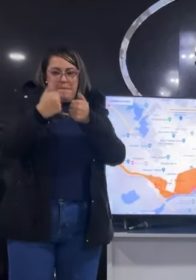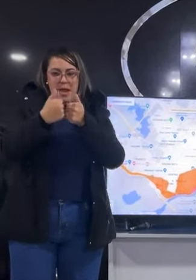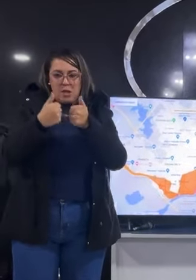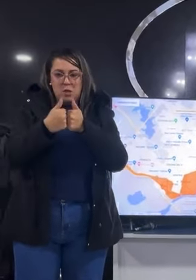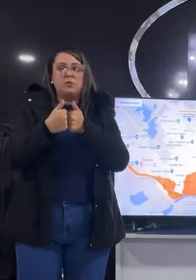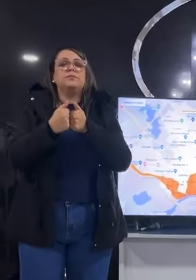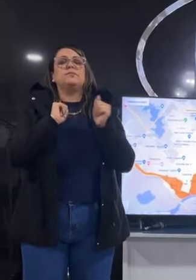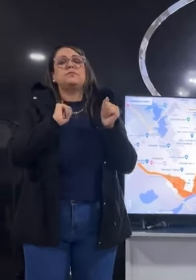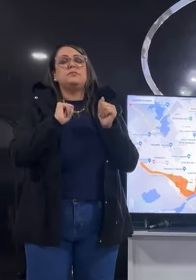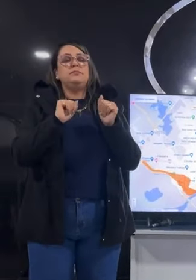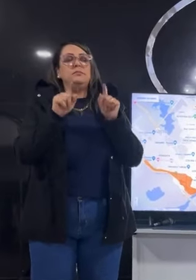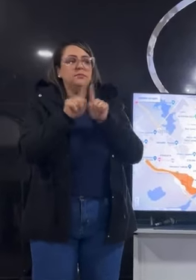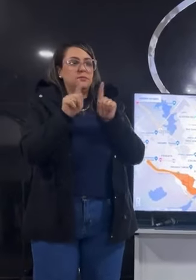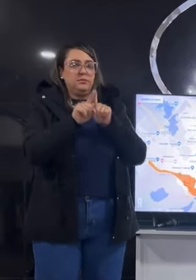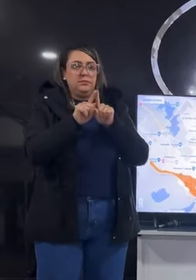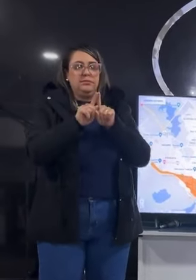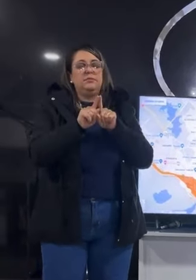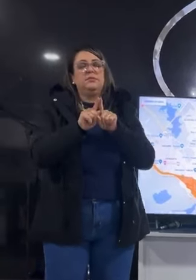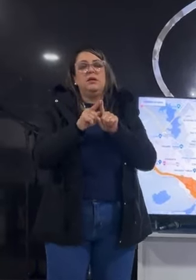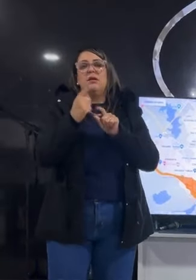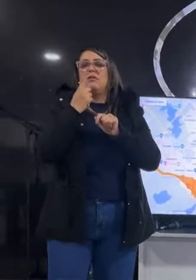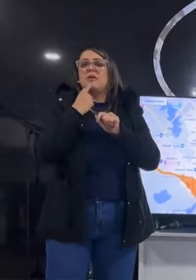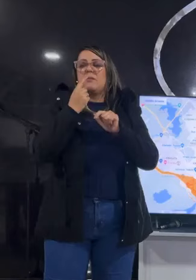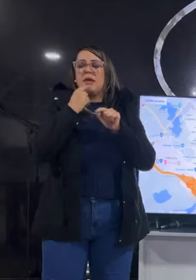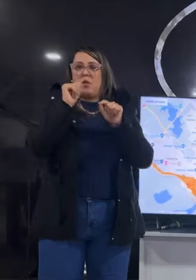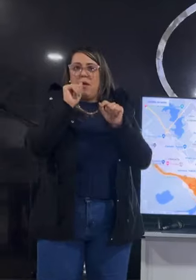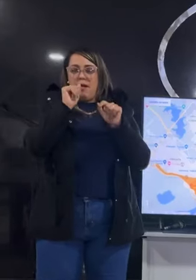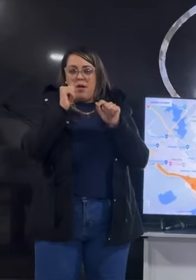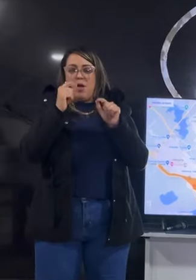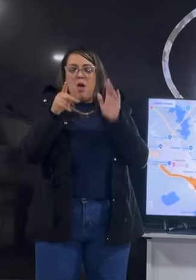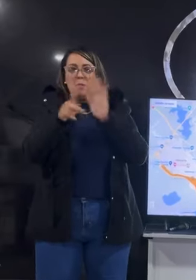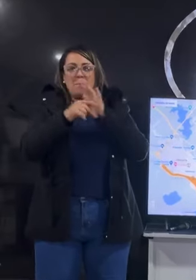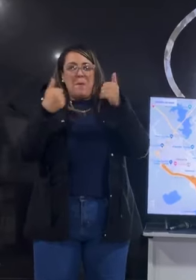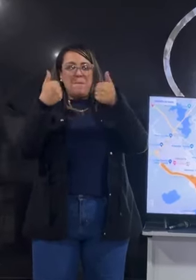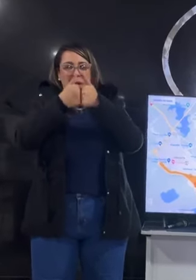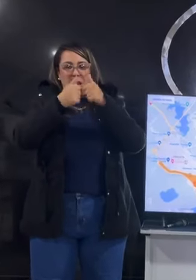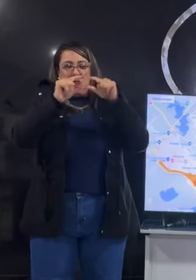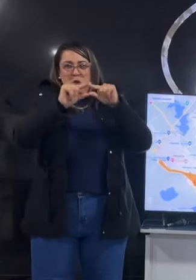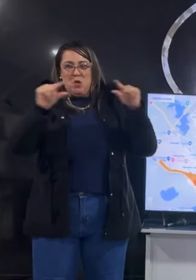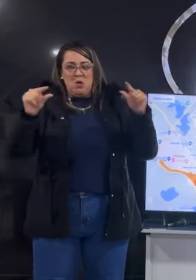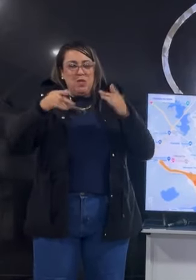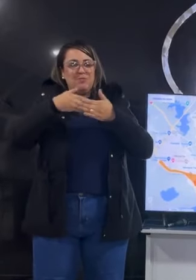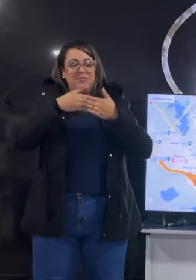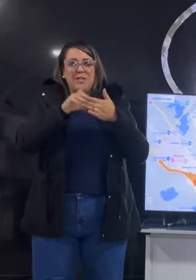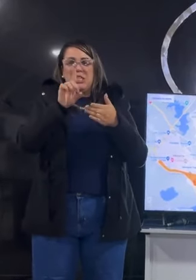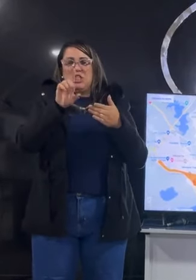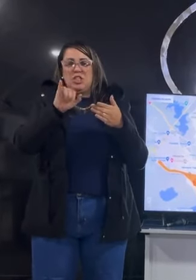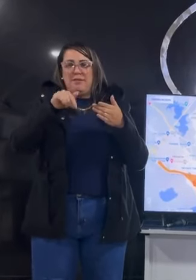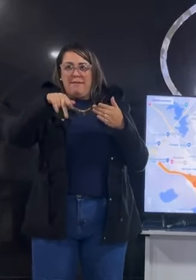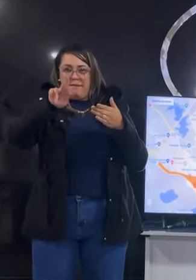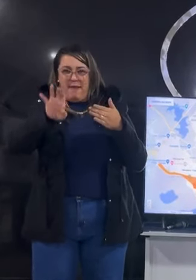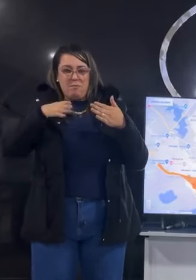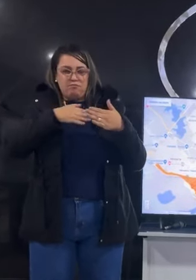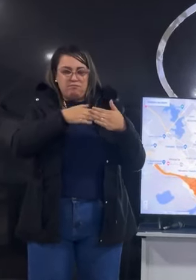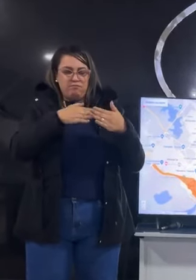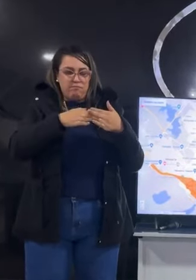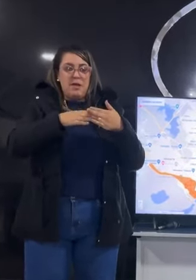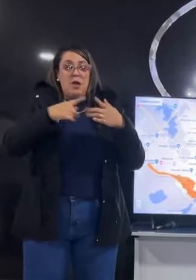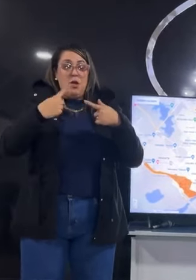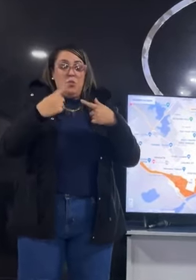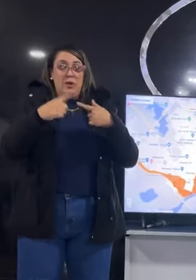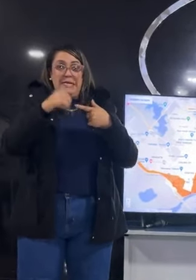Marina e todo aquele pedaço C Dick que é aquela parte da cidade que é extremamente